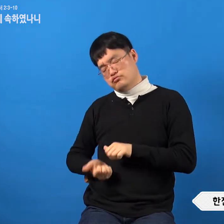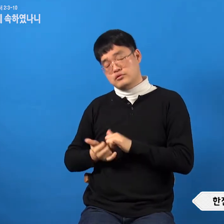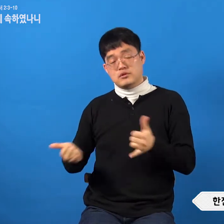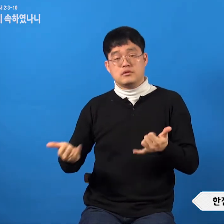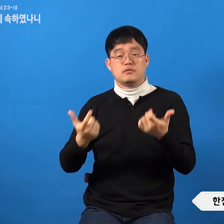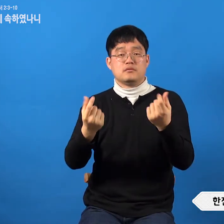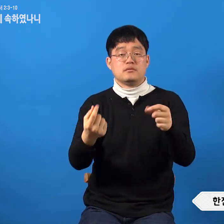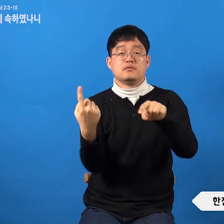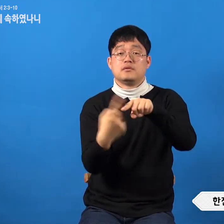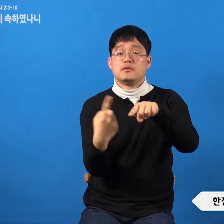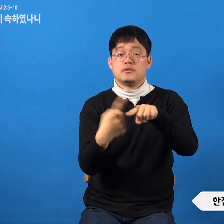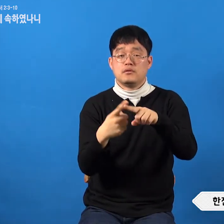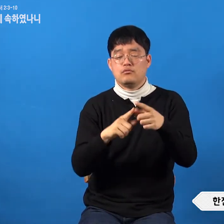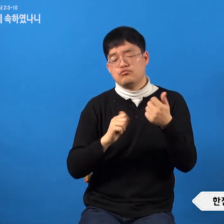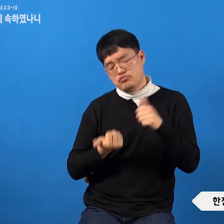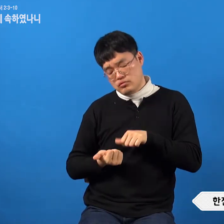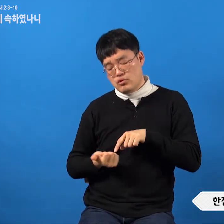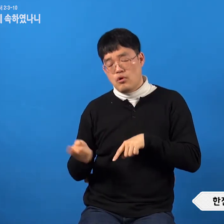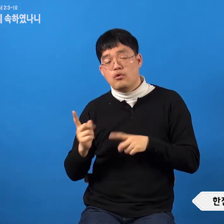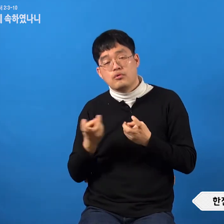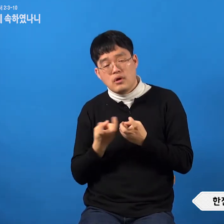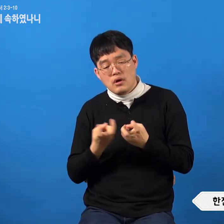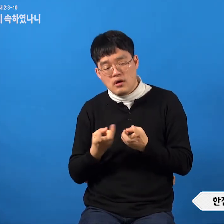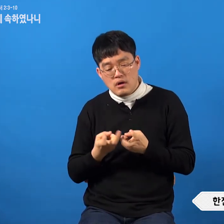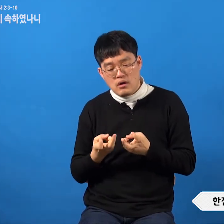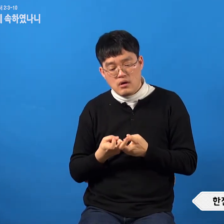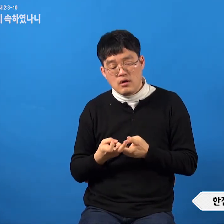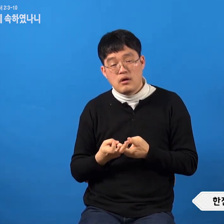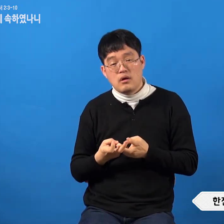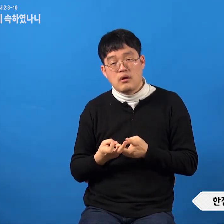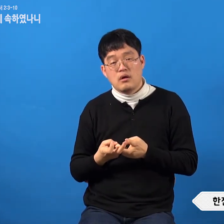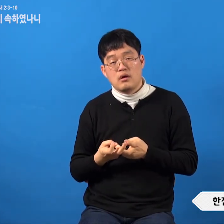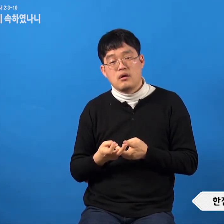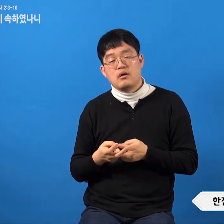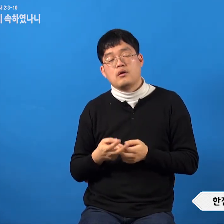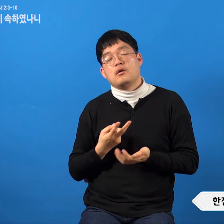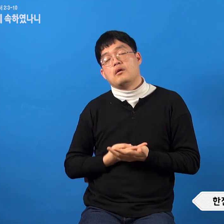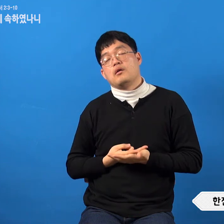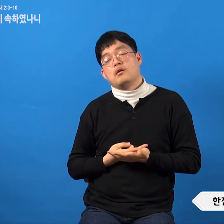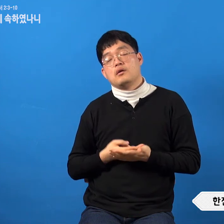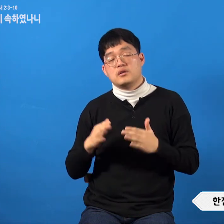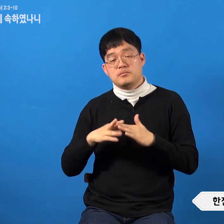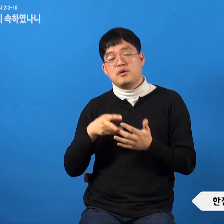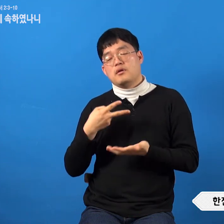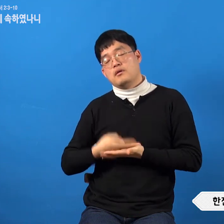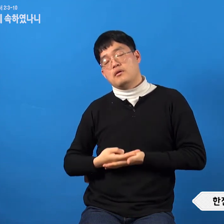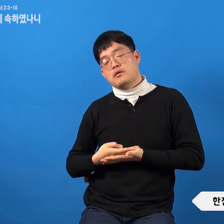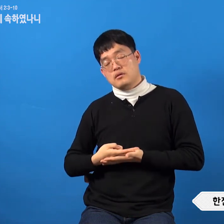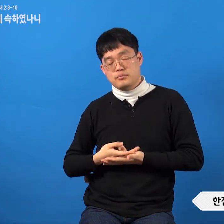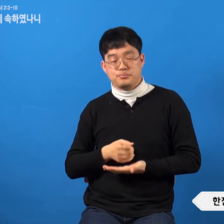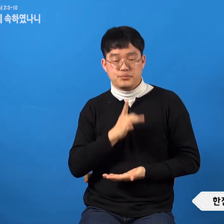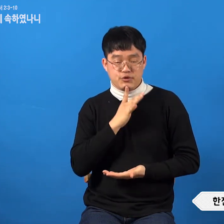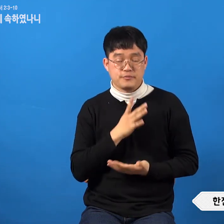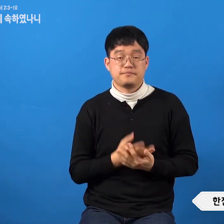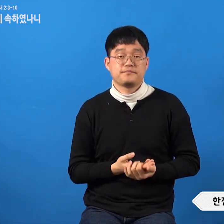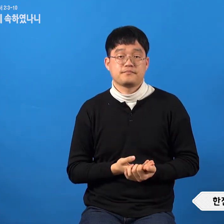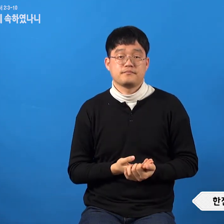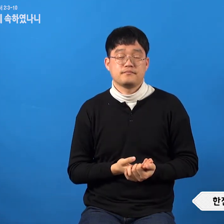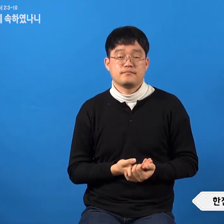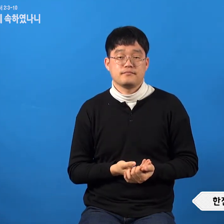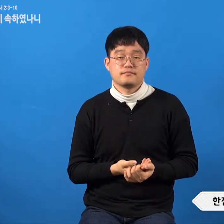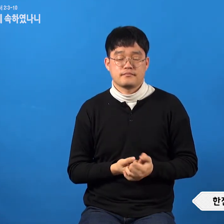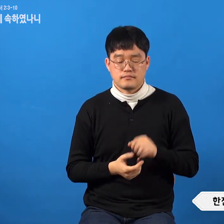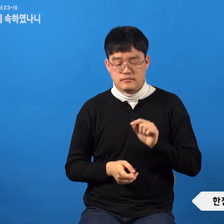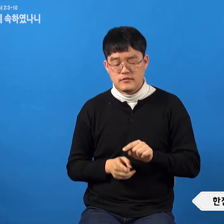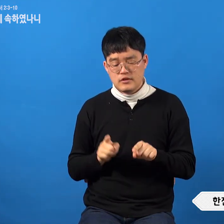했지 않습니까? 죽은 시체가 어떻게 움직입니까? 꼼짝도 못하고 집에 누워 있을 뿐입니다.